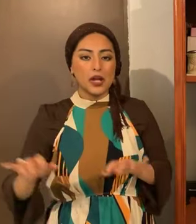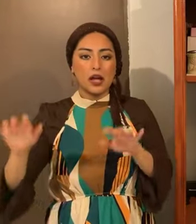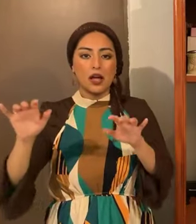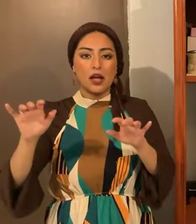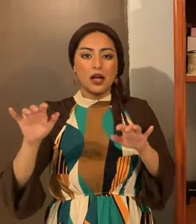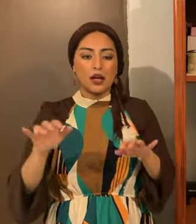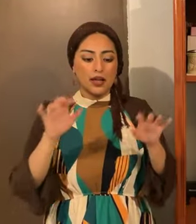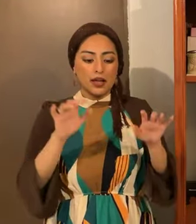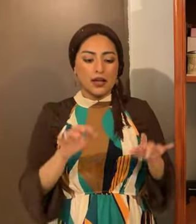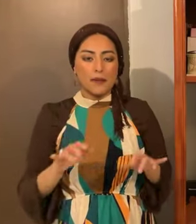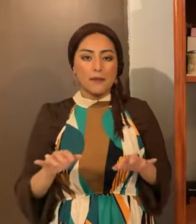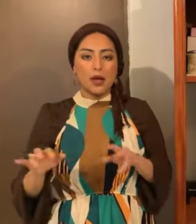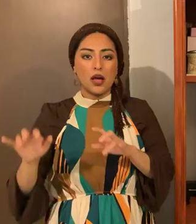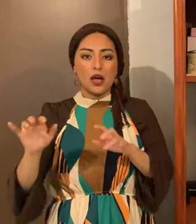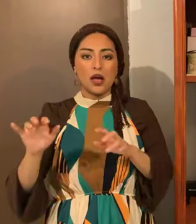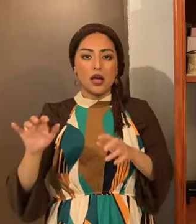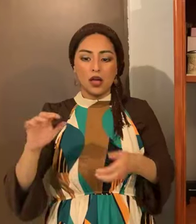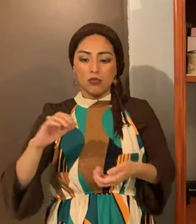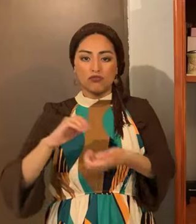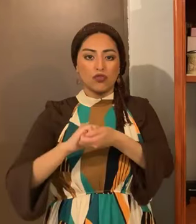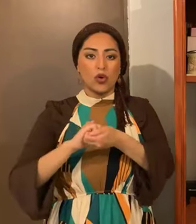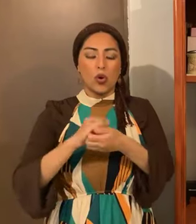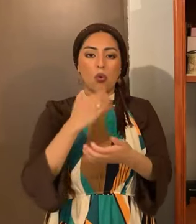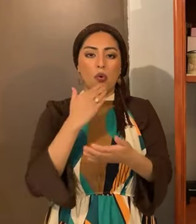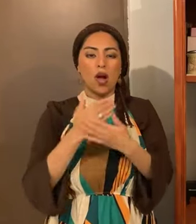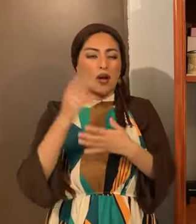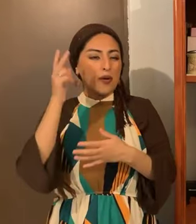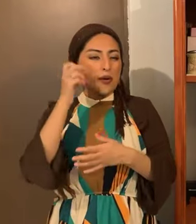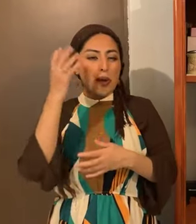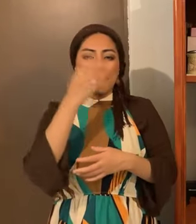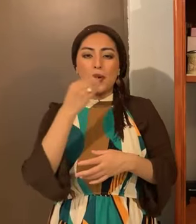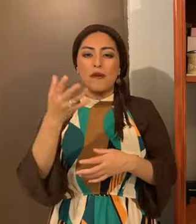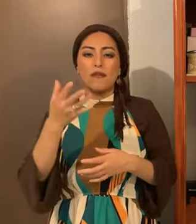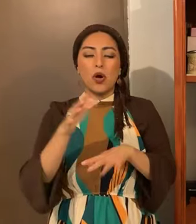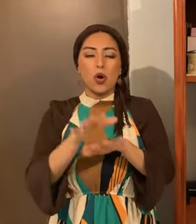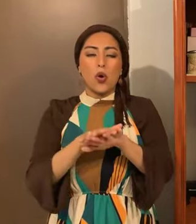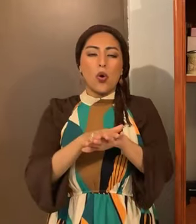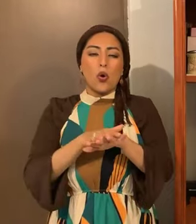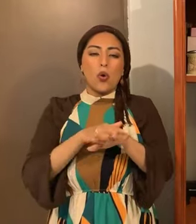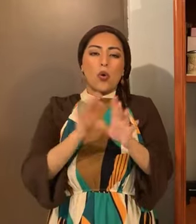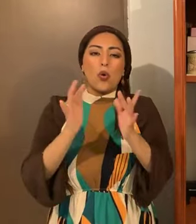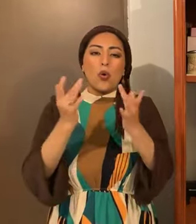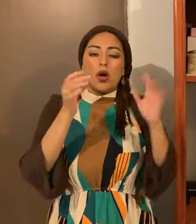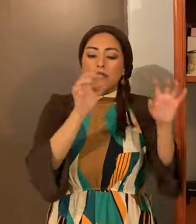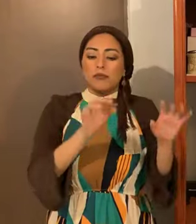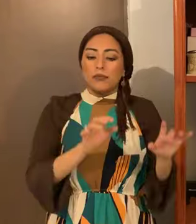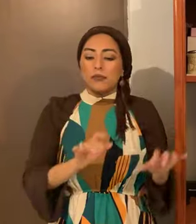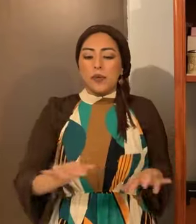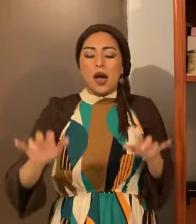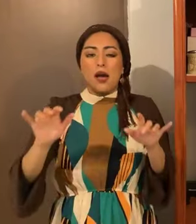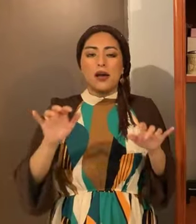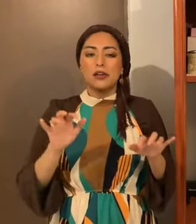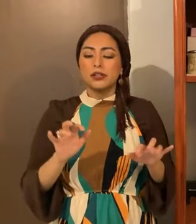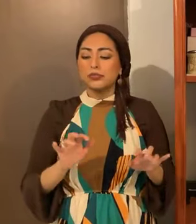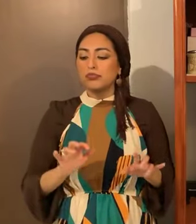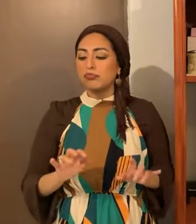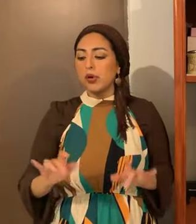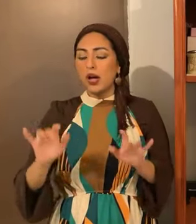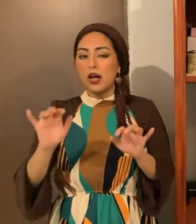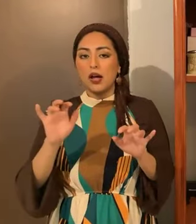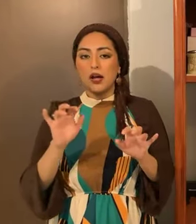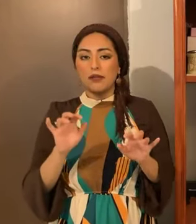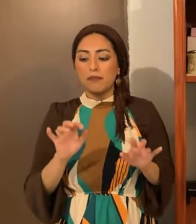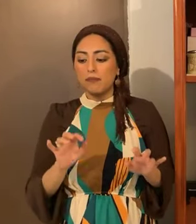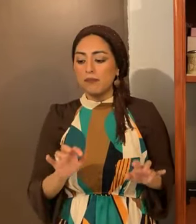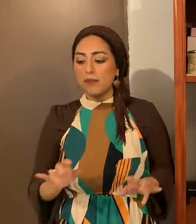notas se forman, los acordes, mejor dicho, se forman con por lo menos tres